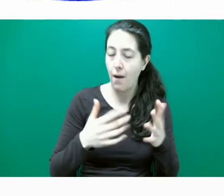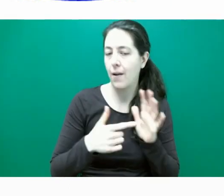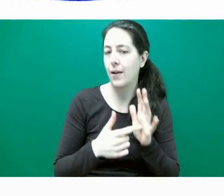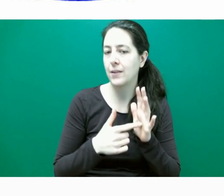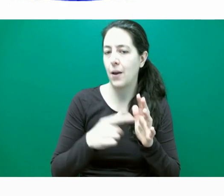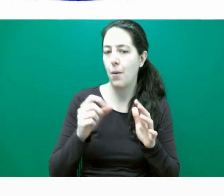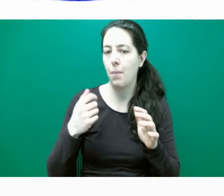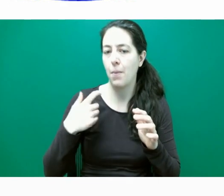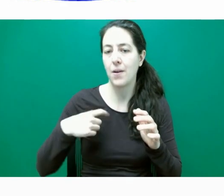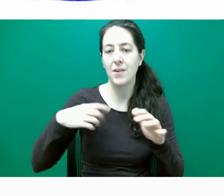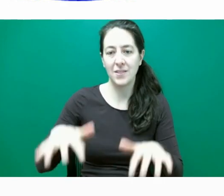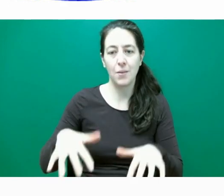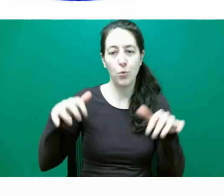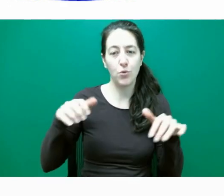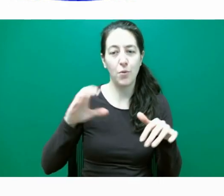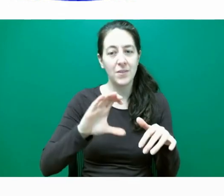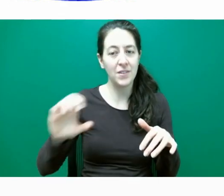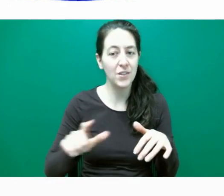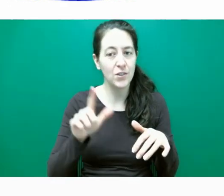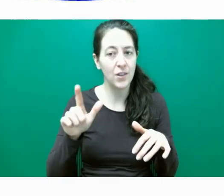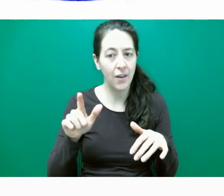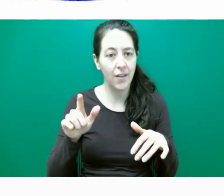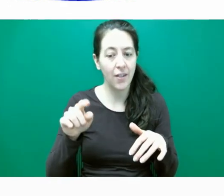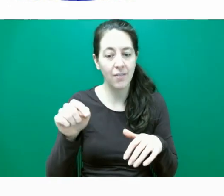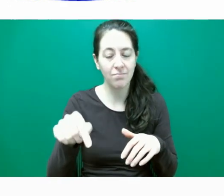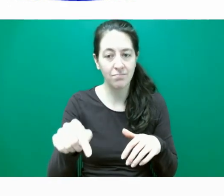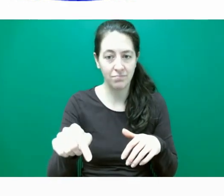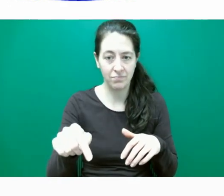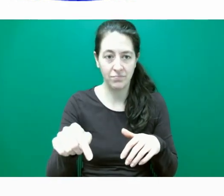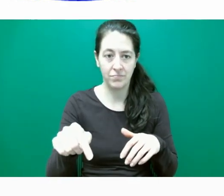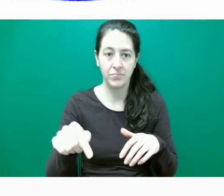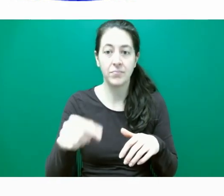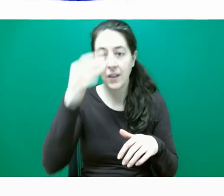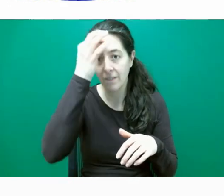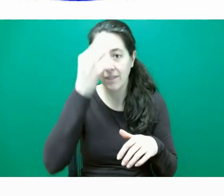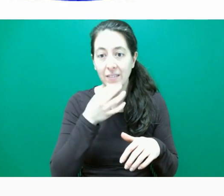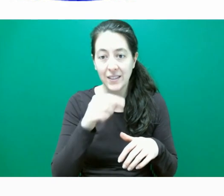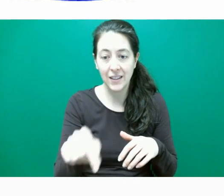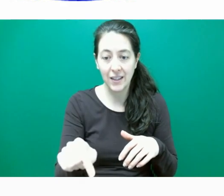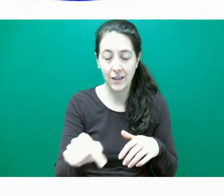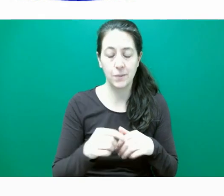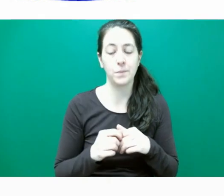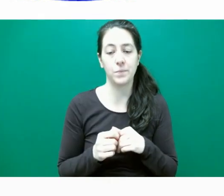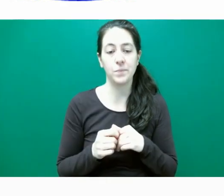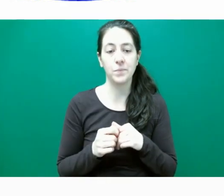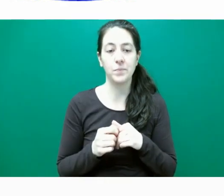le symposium CCJL qui aura lieu donc au mois de février et à